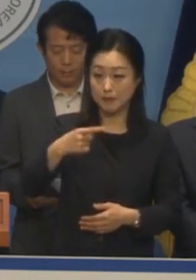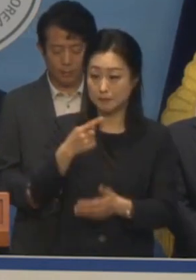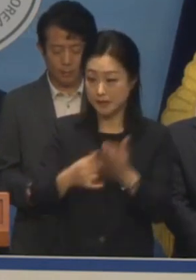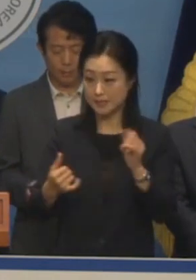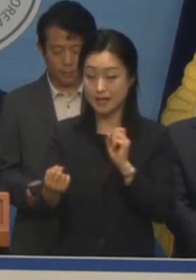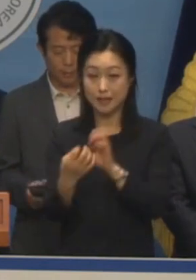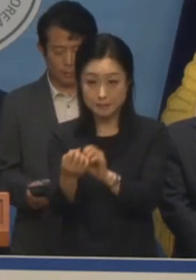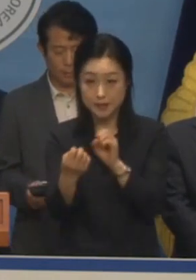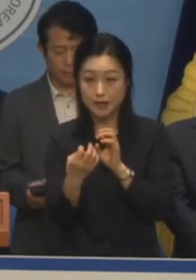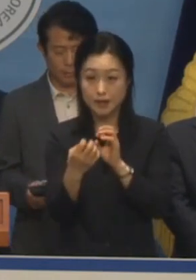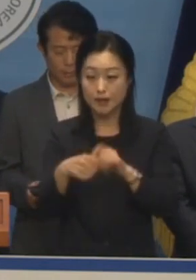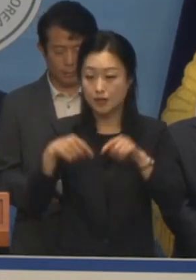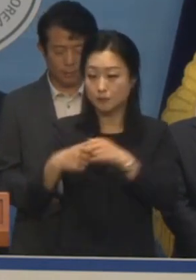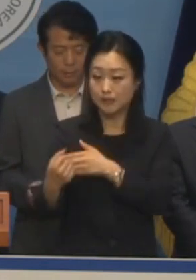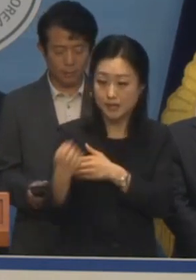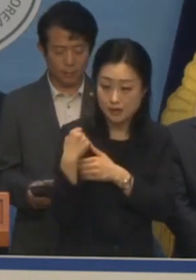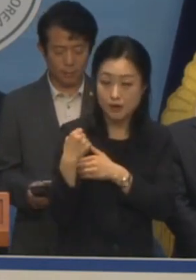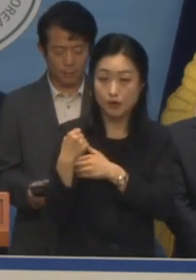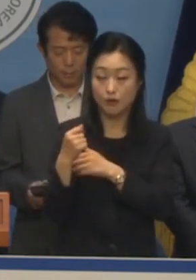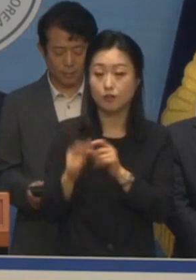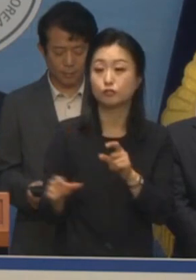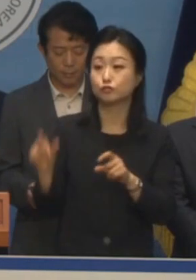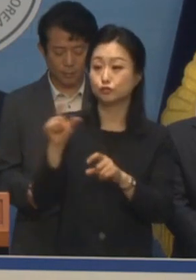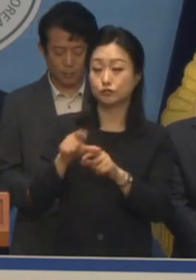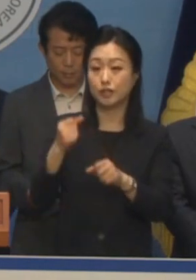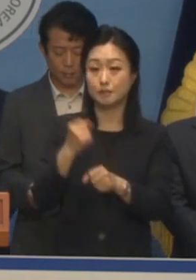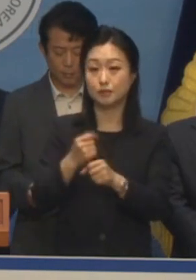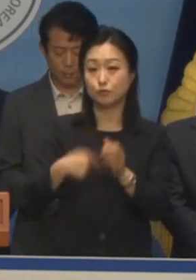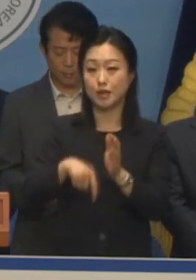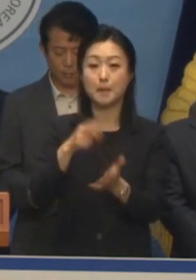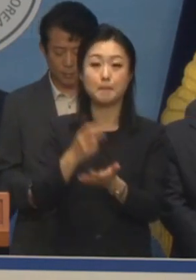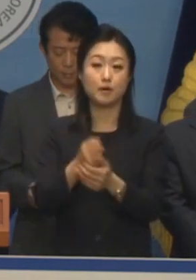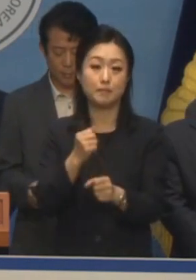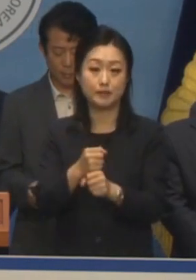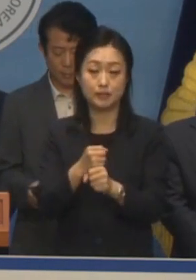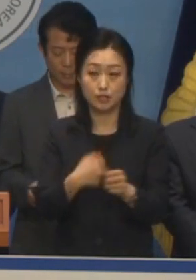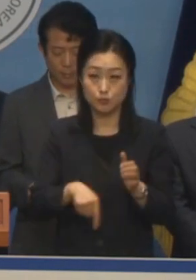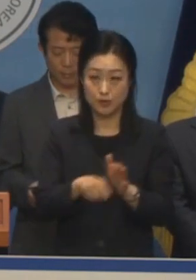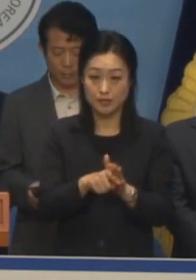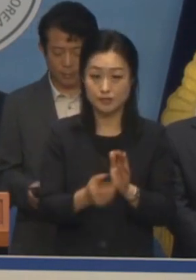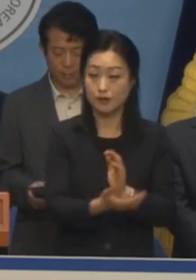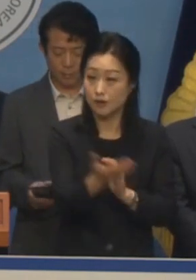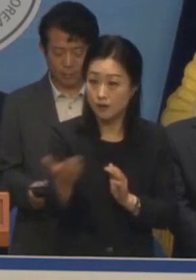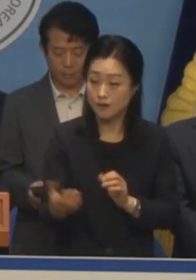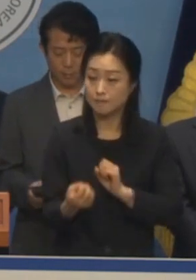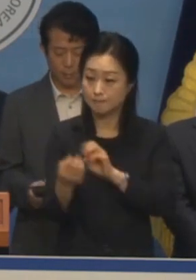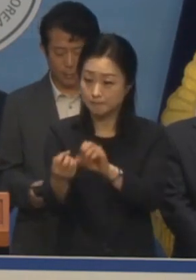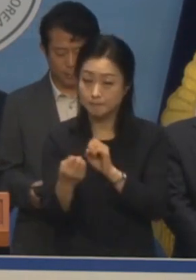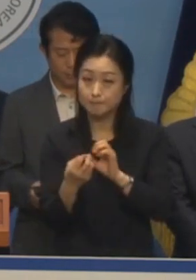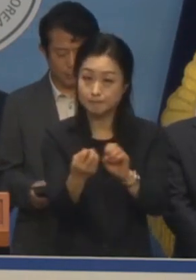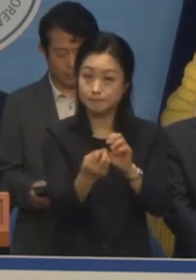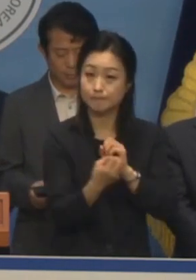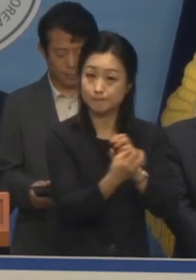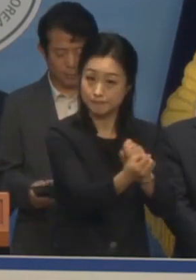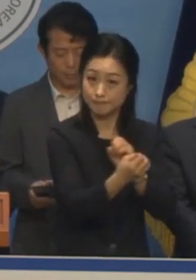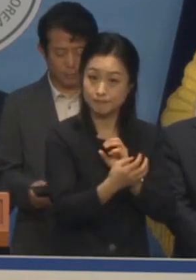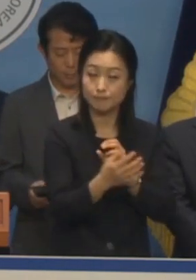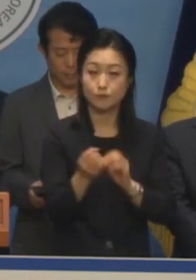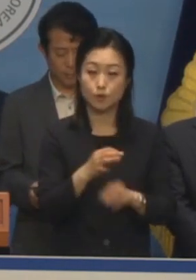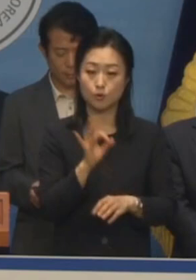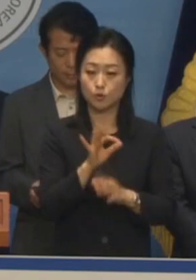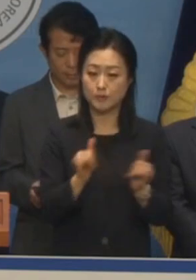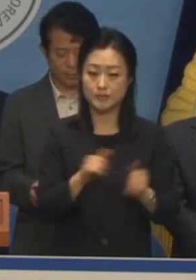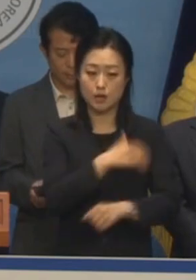간담회, 을 협상력 강화를 추진하는 입법 간담회 등을 통해서 소상공인과 중소기업, 플랫폼 노동자와 소비자의